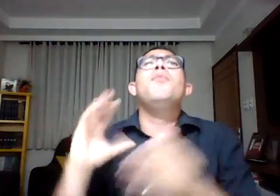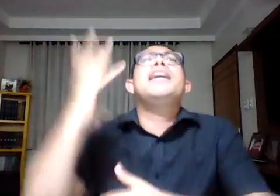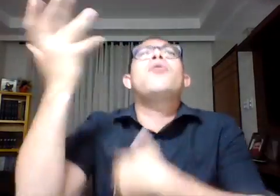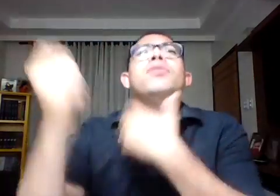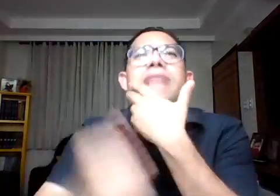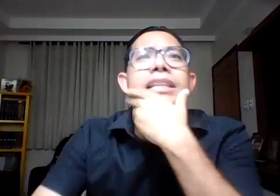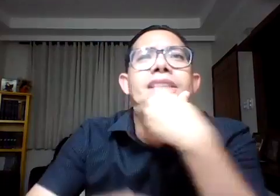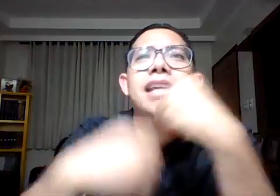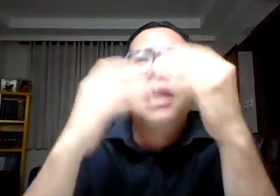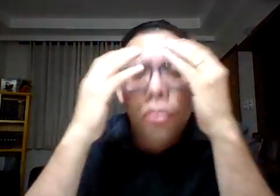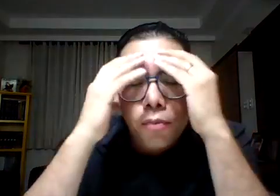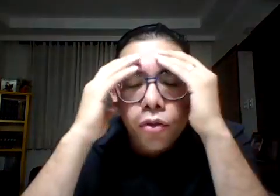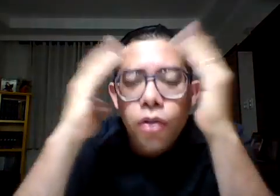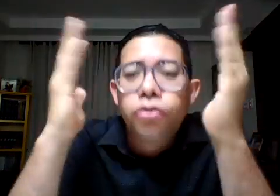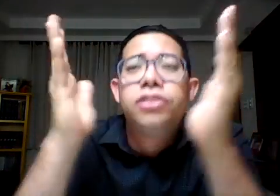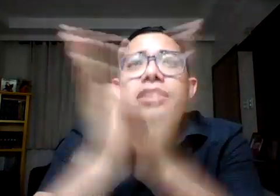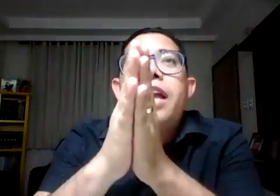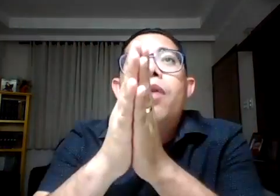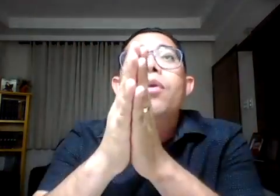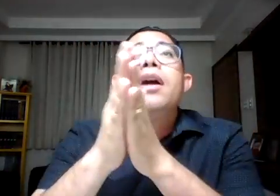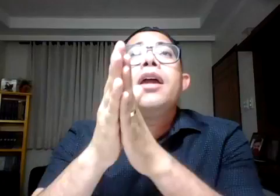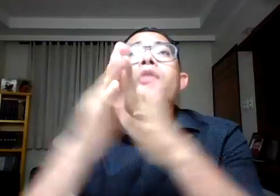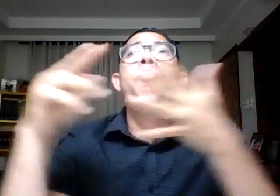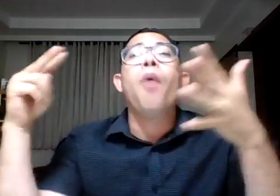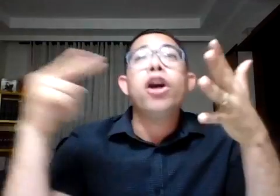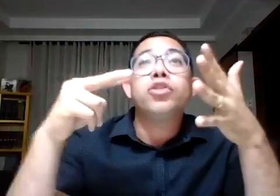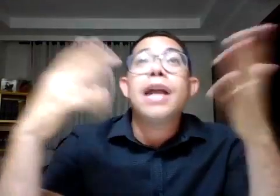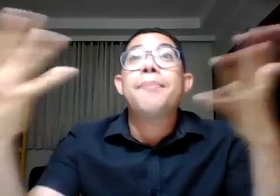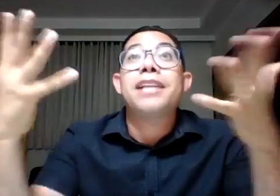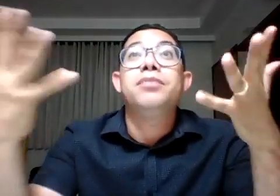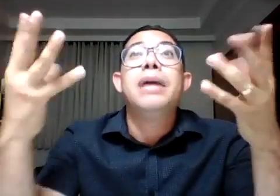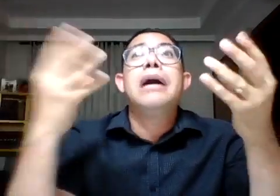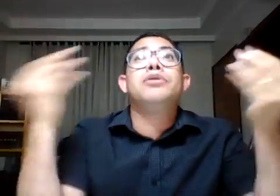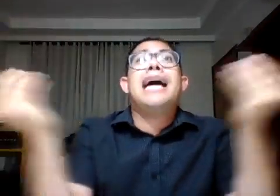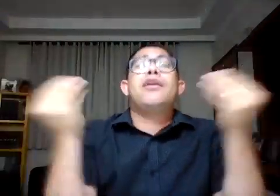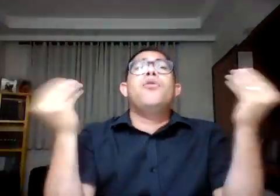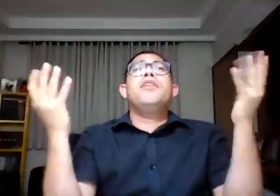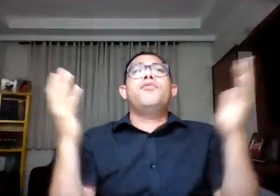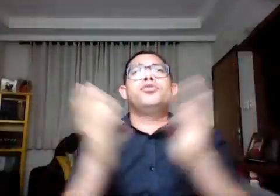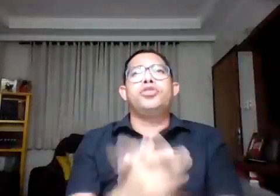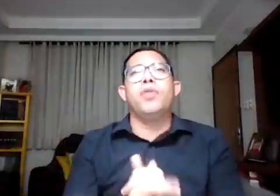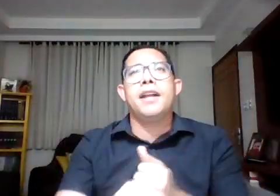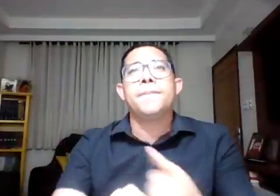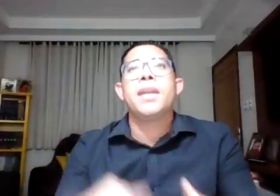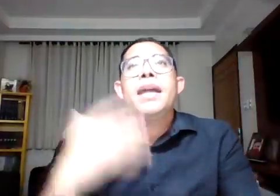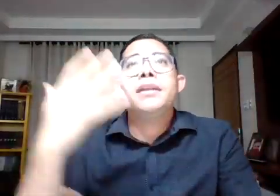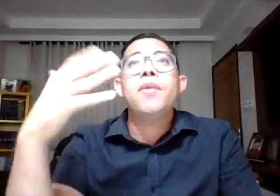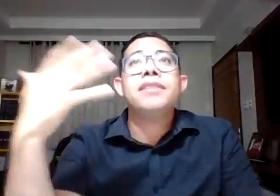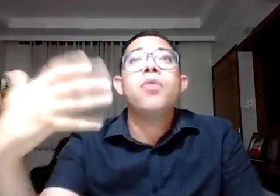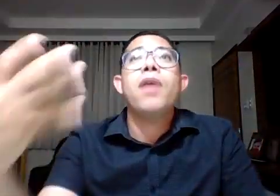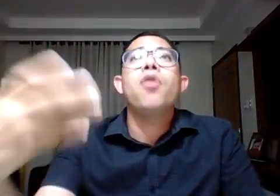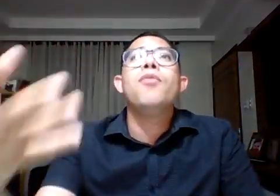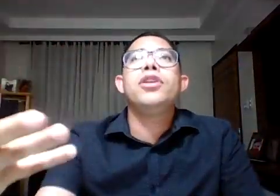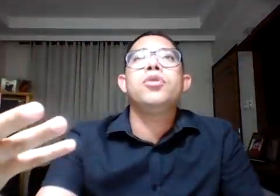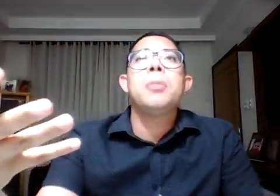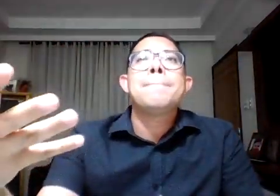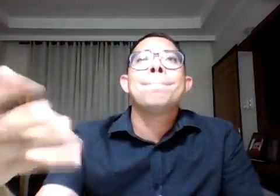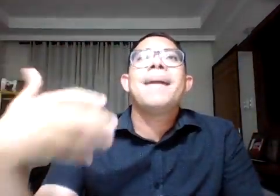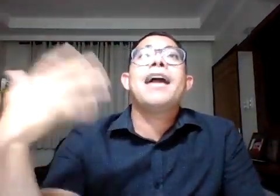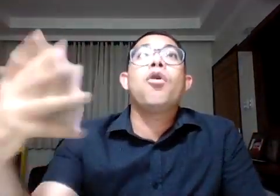que acontece isso, meu Deus do céu? Eu não posso olhar para as mãos? E como que funciona? Então esse é um erro muito